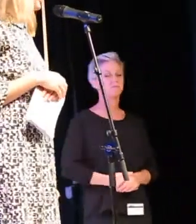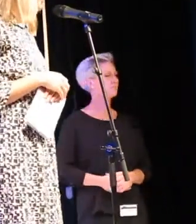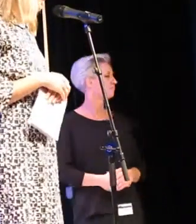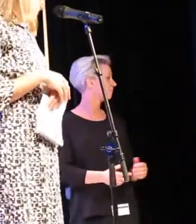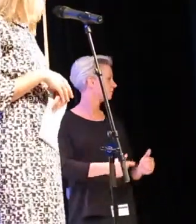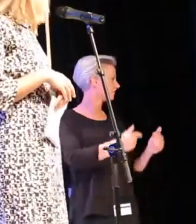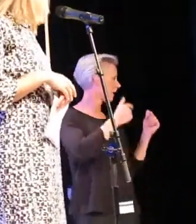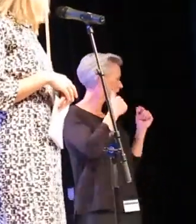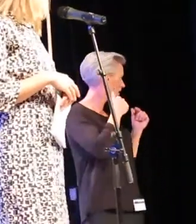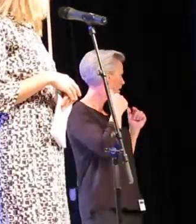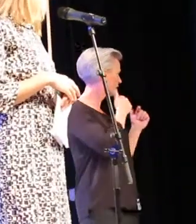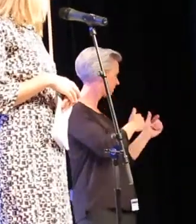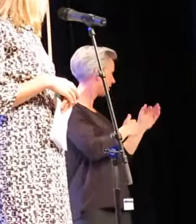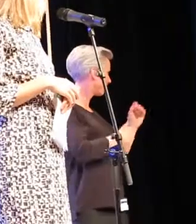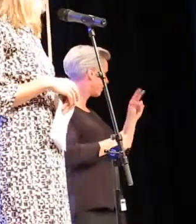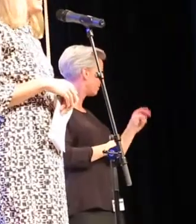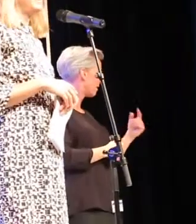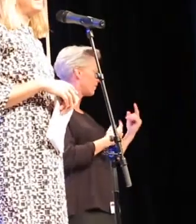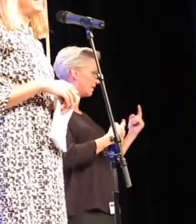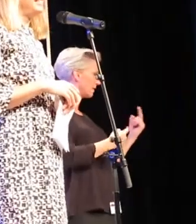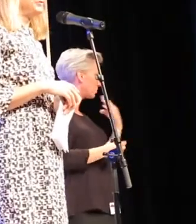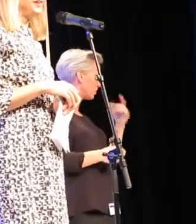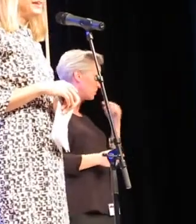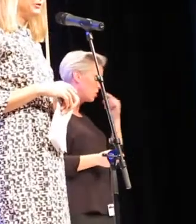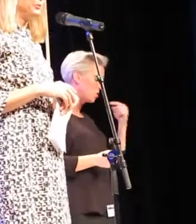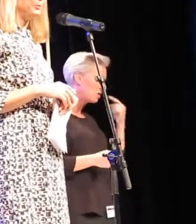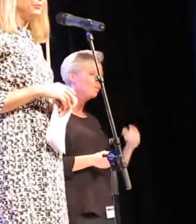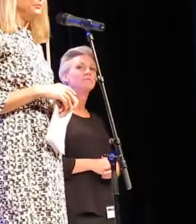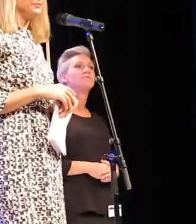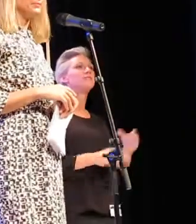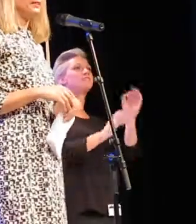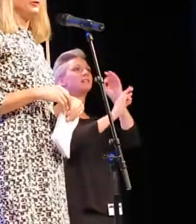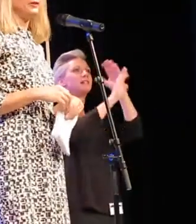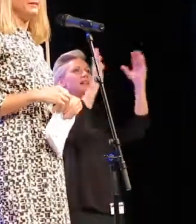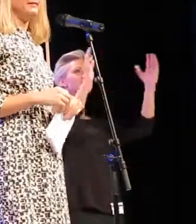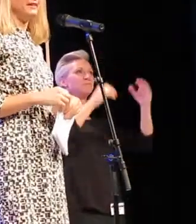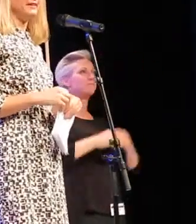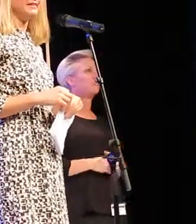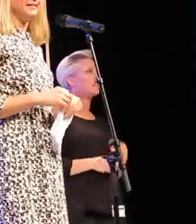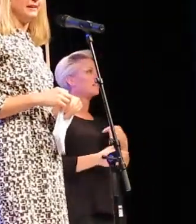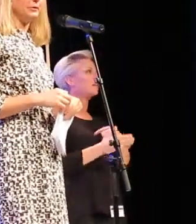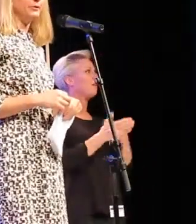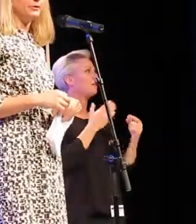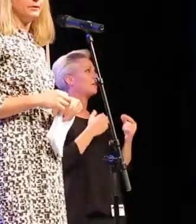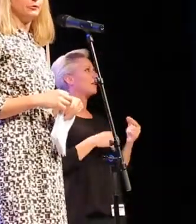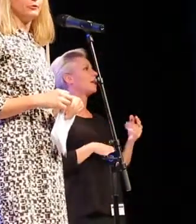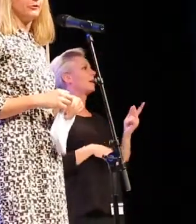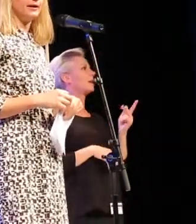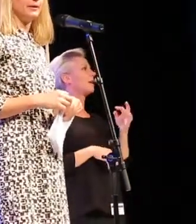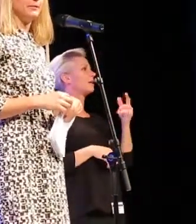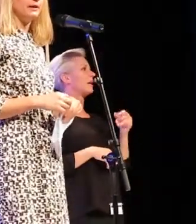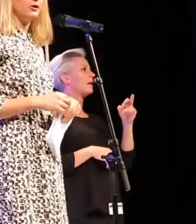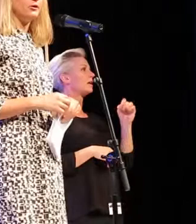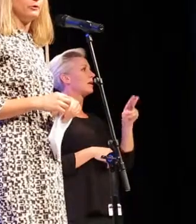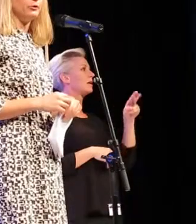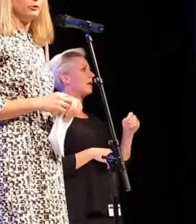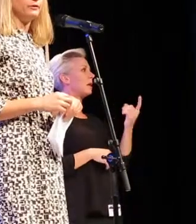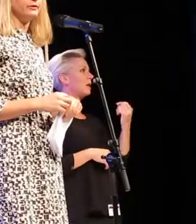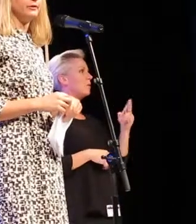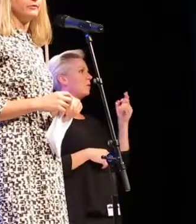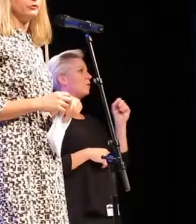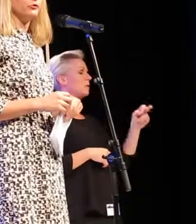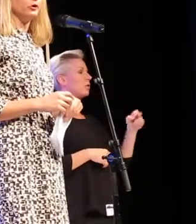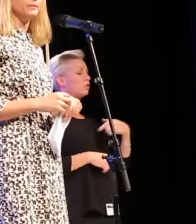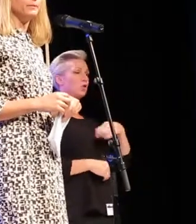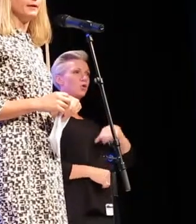Tack så jättemycket, Johanna. Det var fantastiskt. Och hej allihop. Jag heter Katarina Lur och jag är